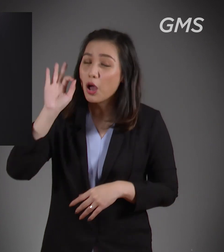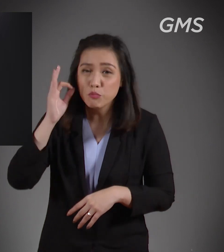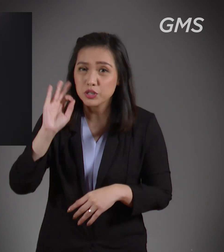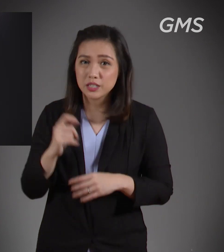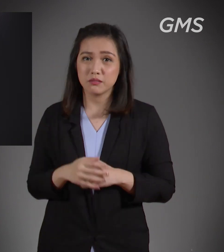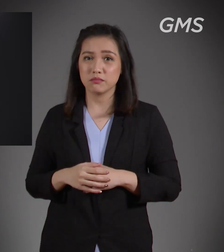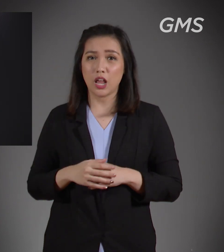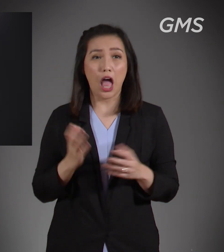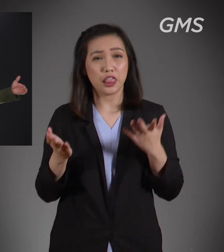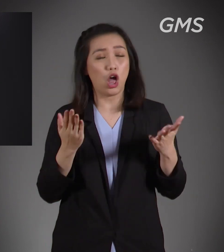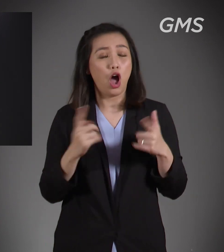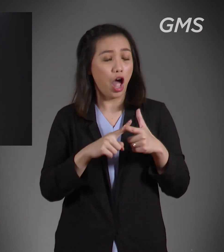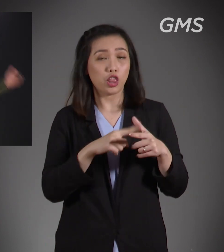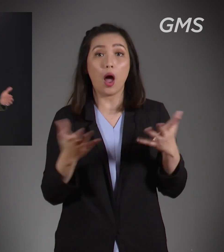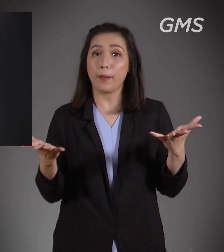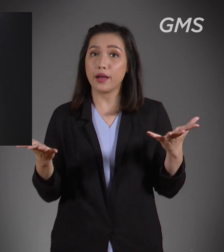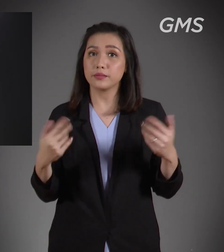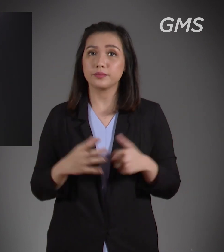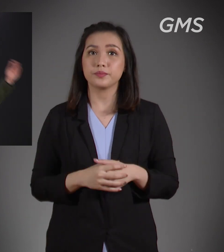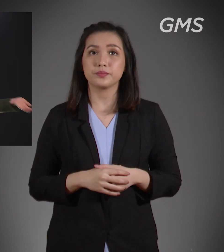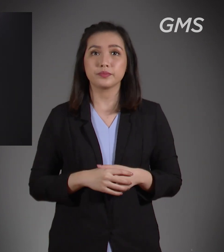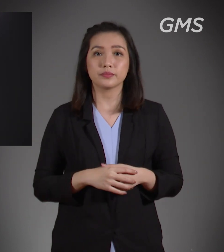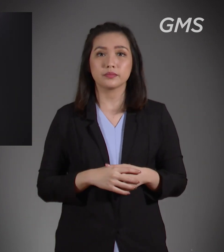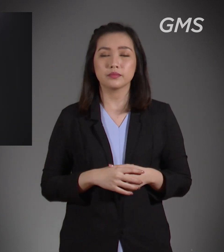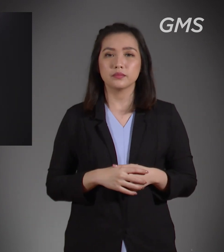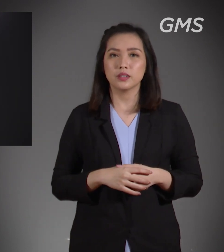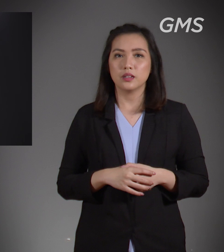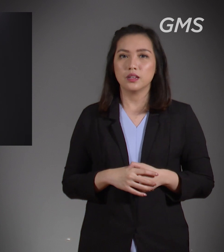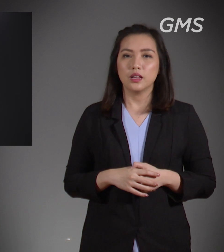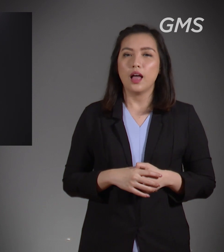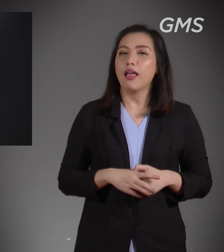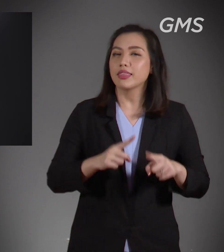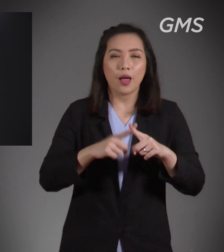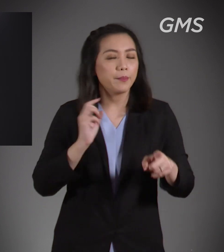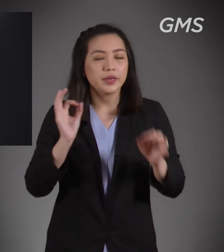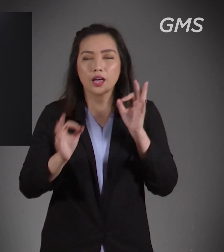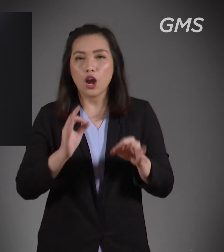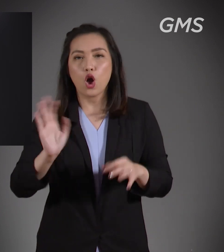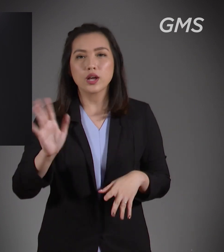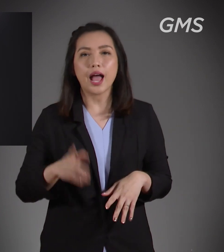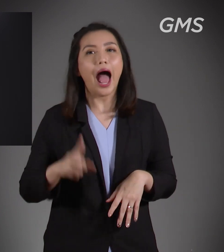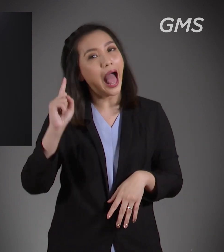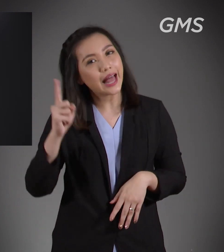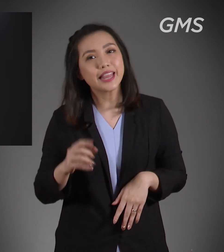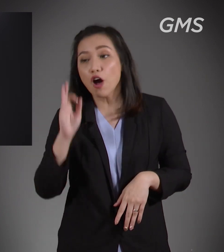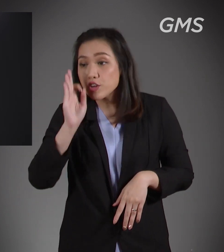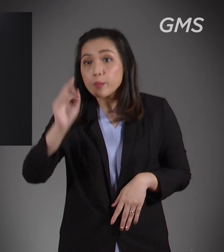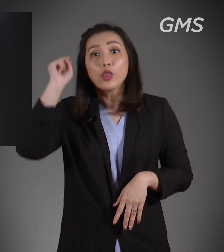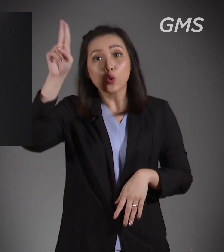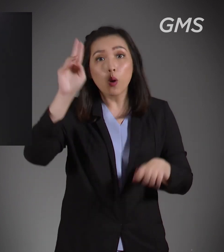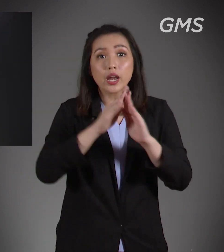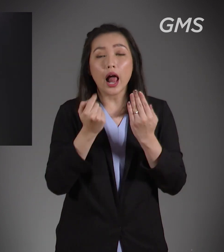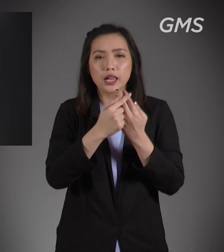kita. Pernikahan saya gak bisa percaya dengan pasangan dan pasangan gak bisa percaya sama saya. Gak ada suatu hukum yang mengikat kita. Sama anak kita